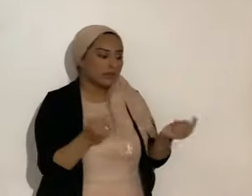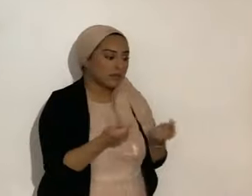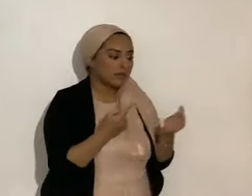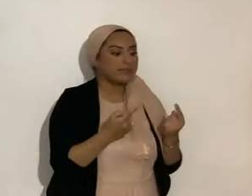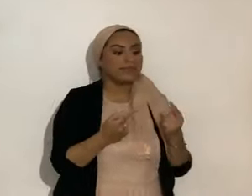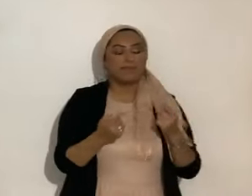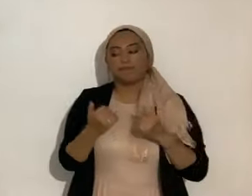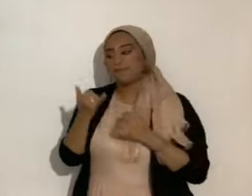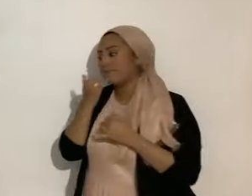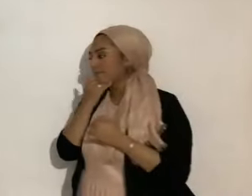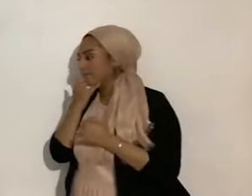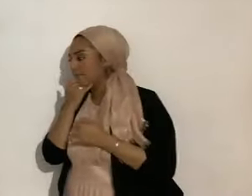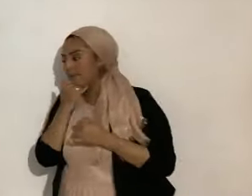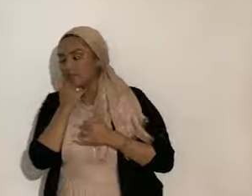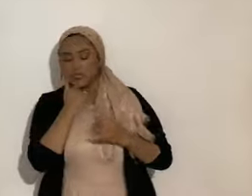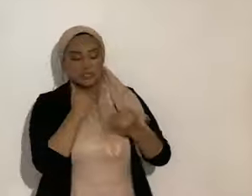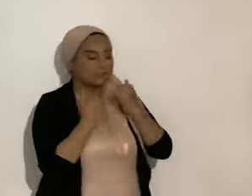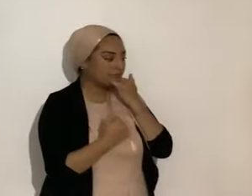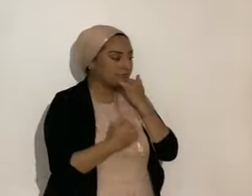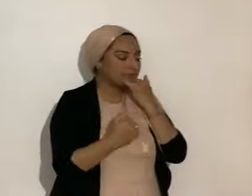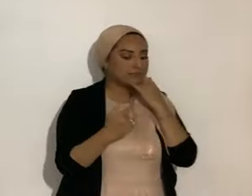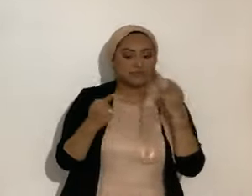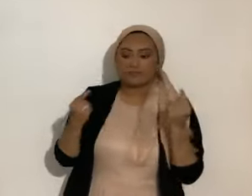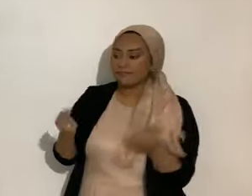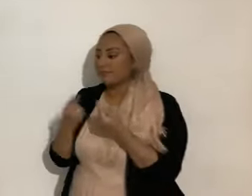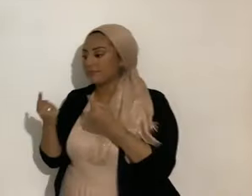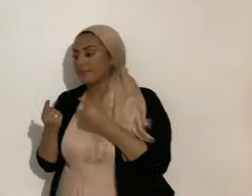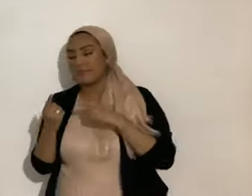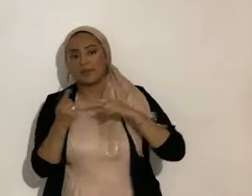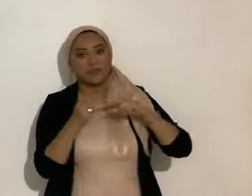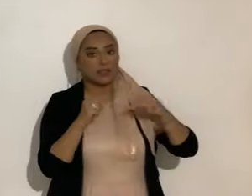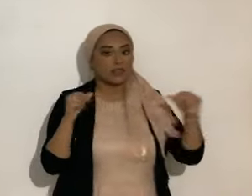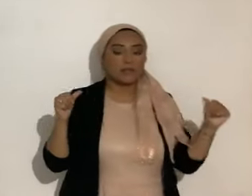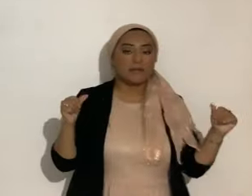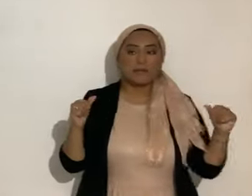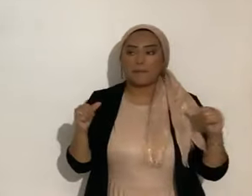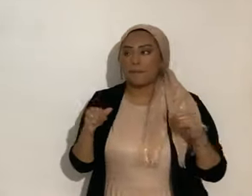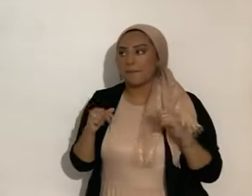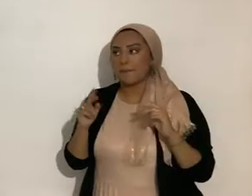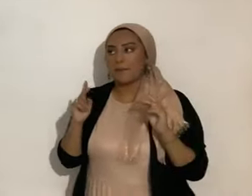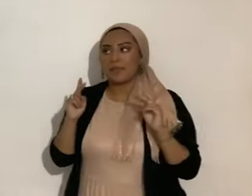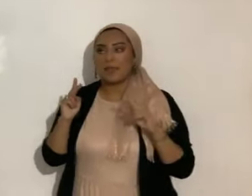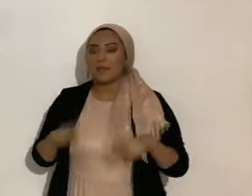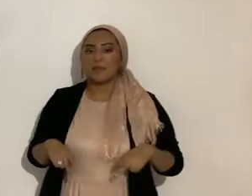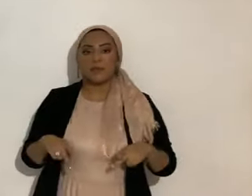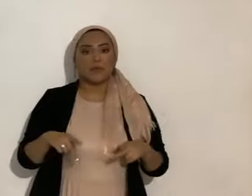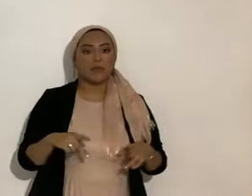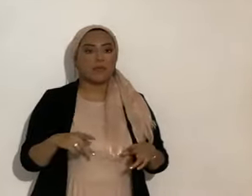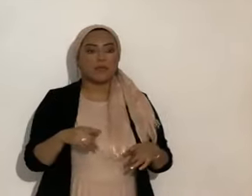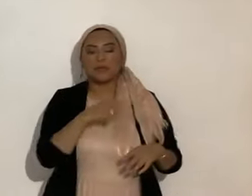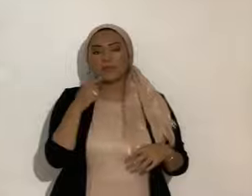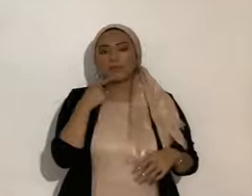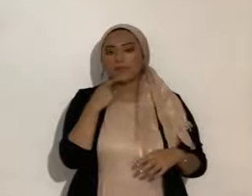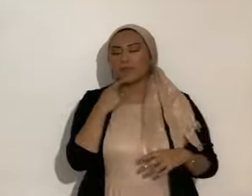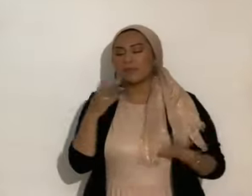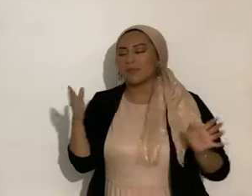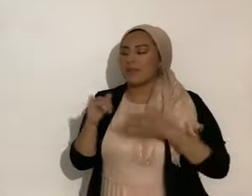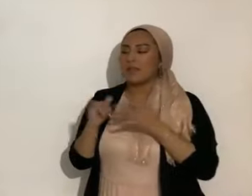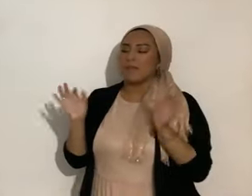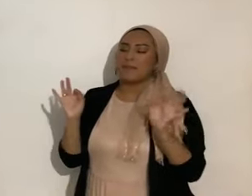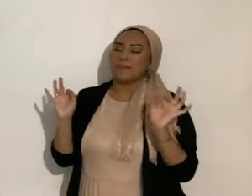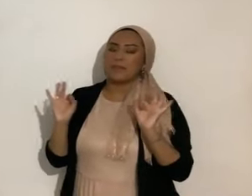otro error, pero ya son pecados, y entonces las personas no se desatienden, dicen, no, eso es normal,